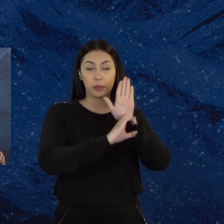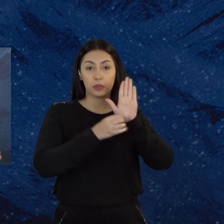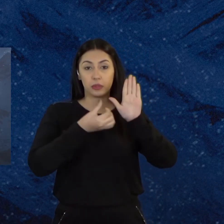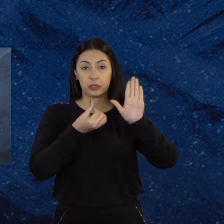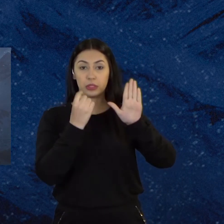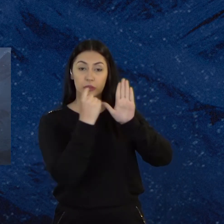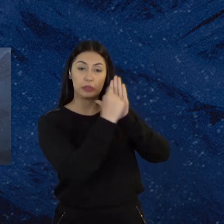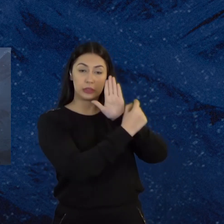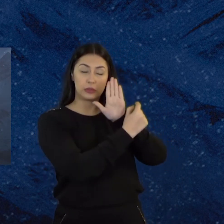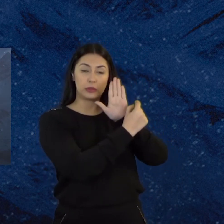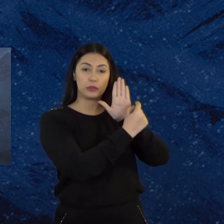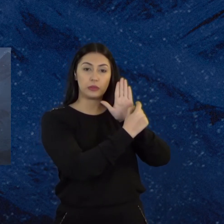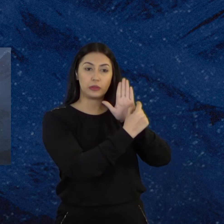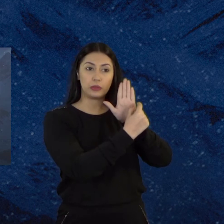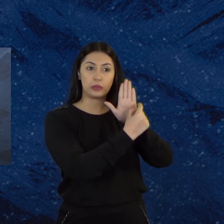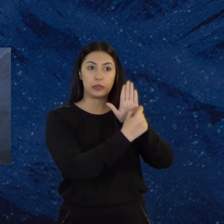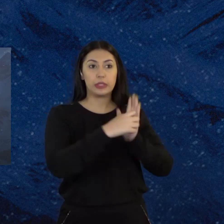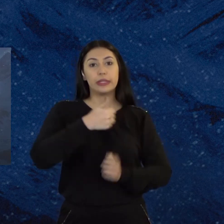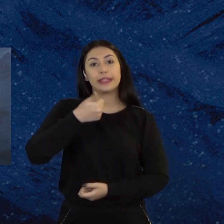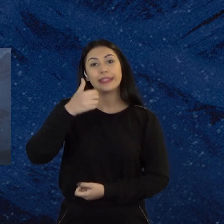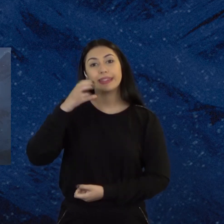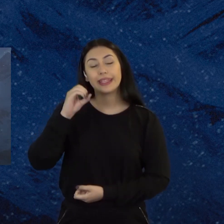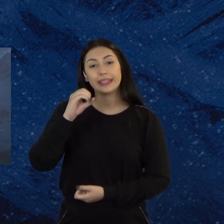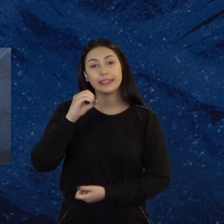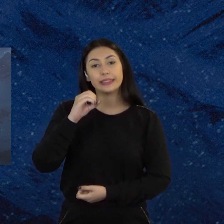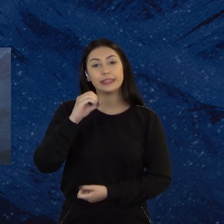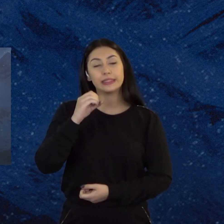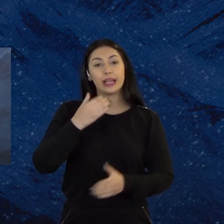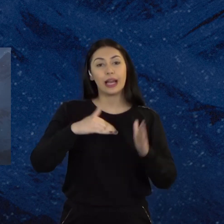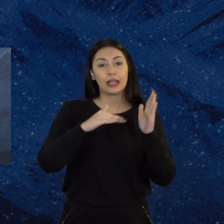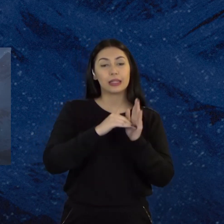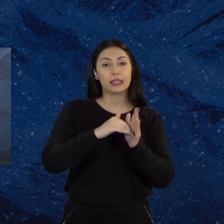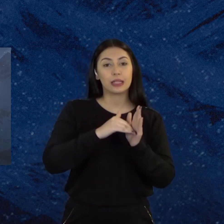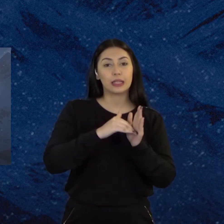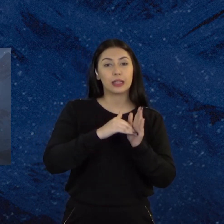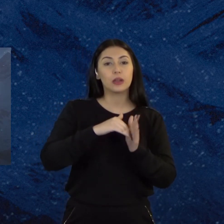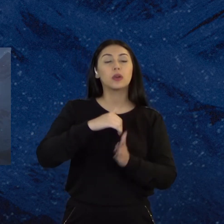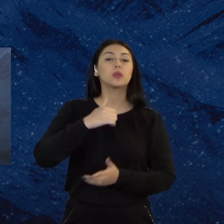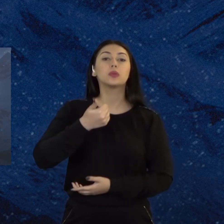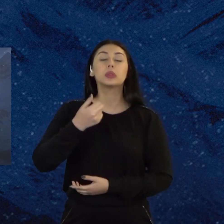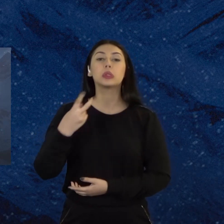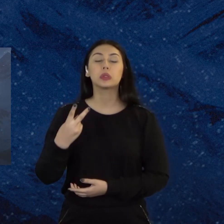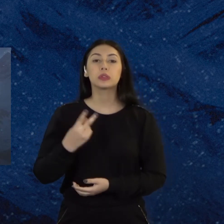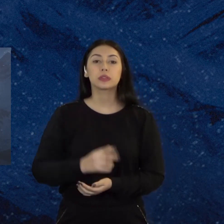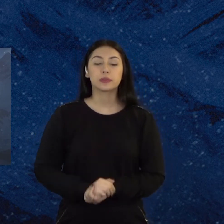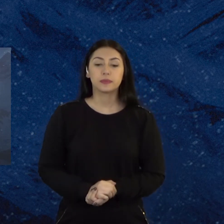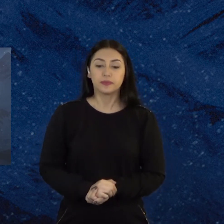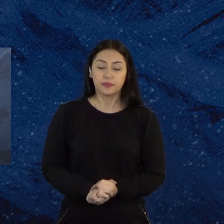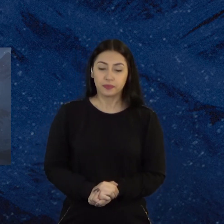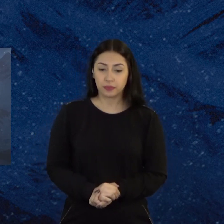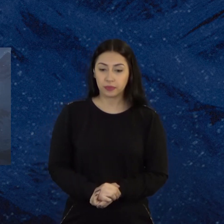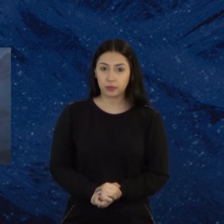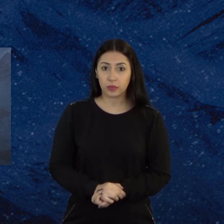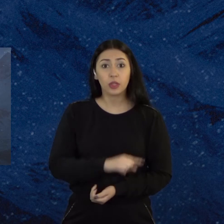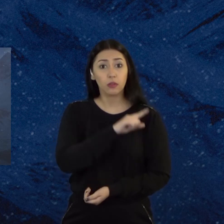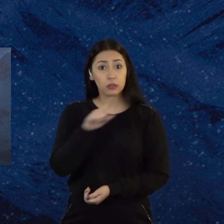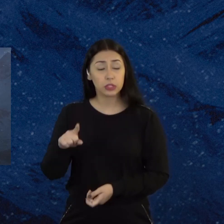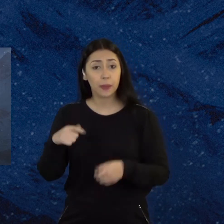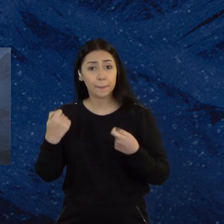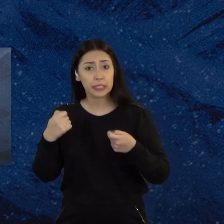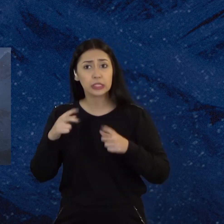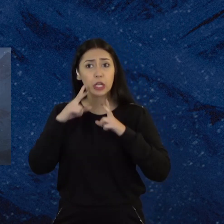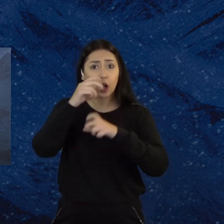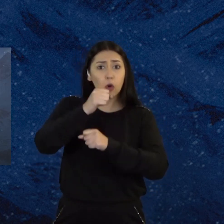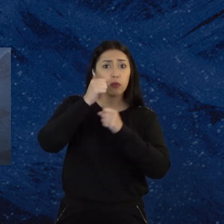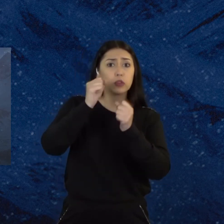6, versículos 10, 11 e 12. Lemos assim. Quanto ao mais, sede fortalecidos no